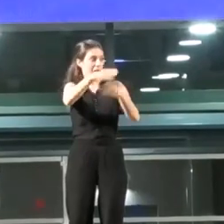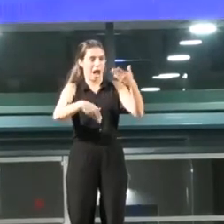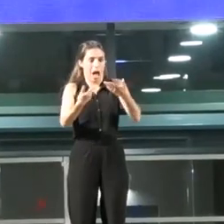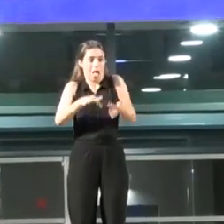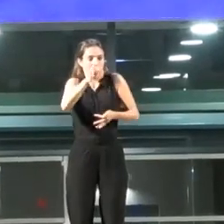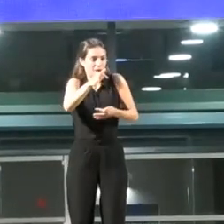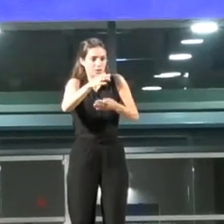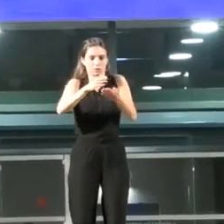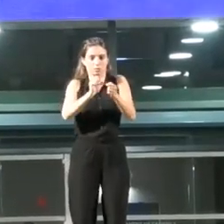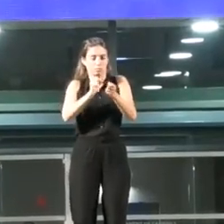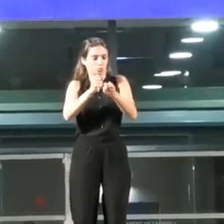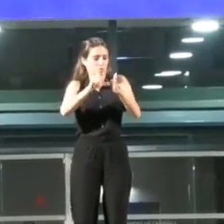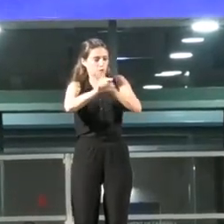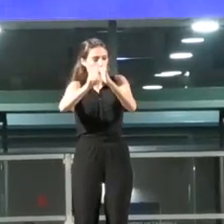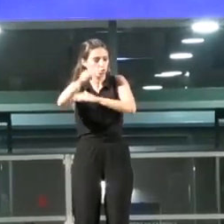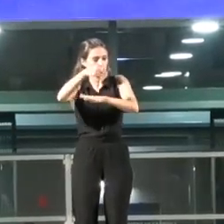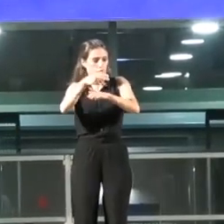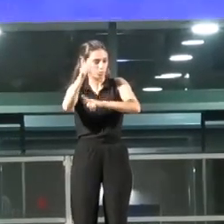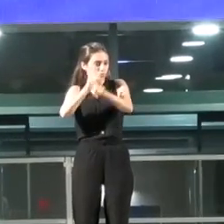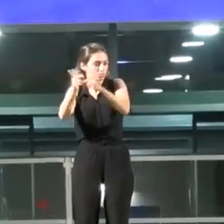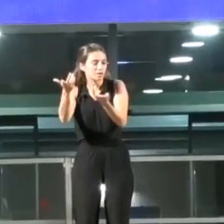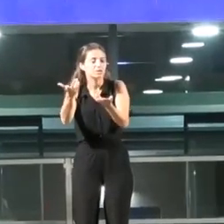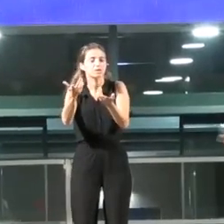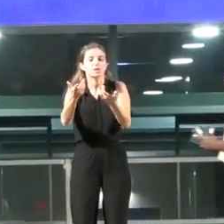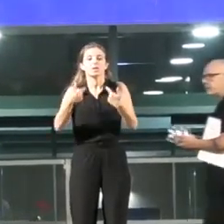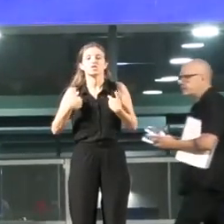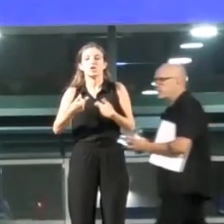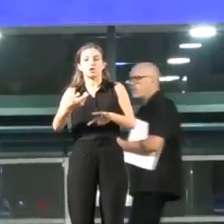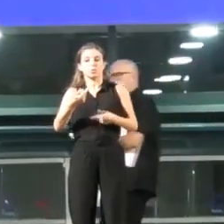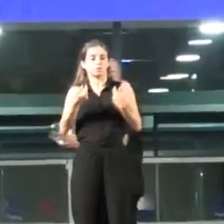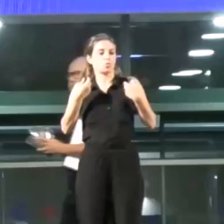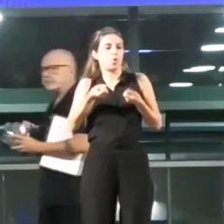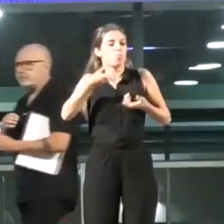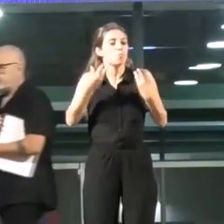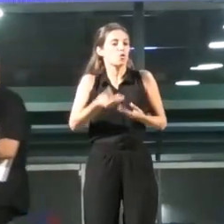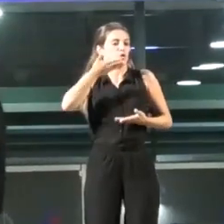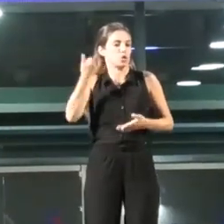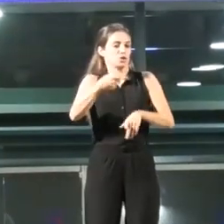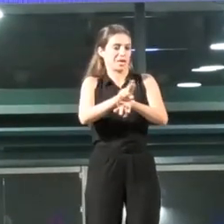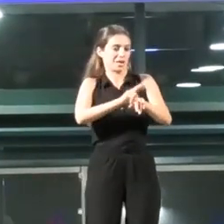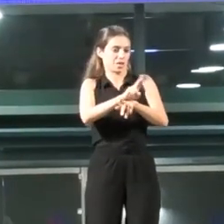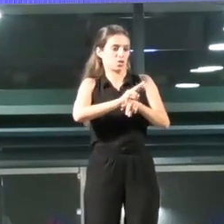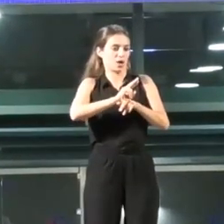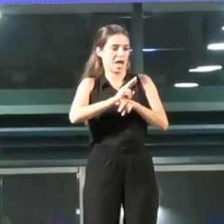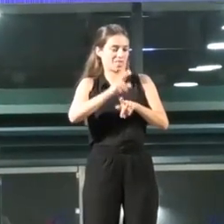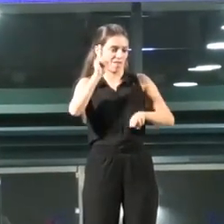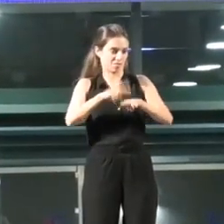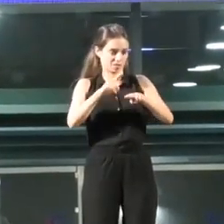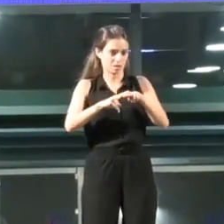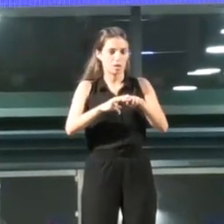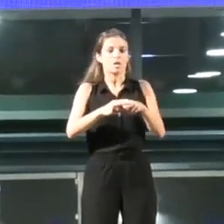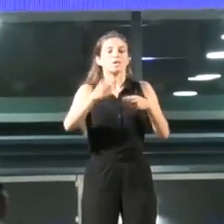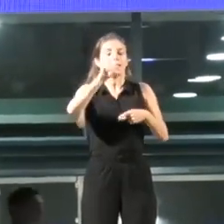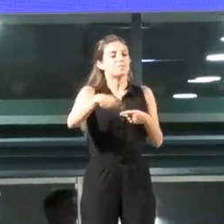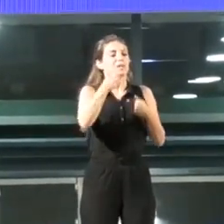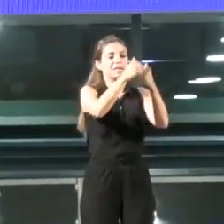moure's, i me sento orgullosíssima de ser la regidora de festes en aquests moments. També vull donar les gràcies a